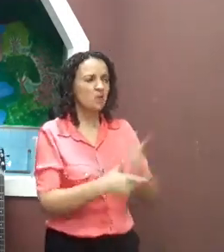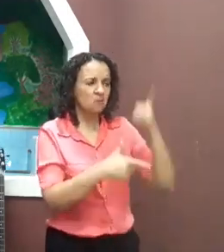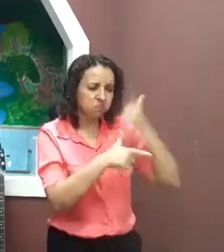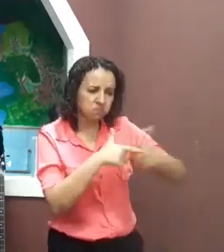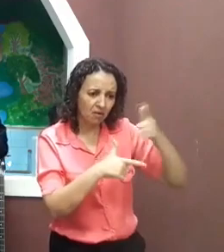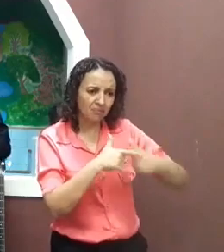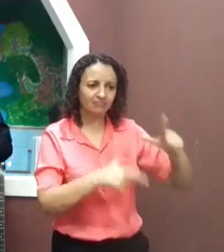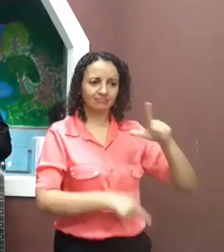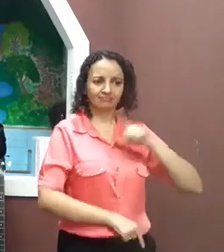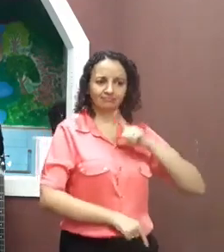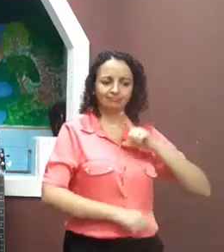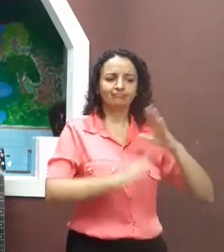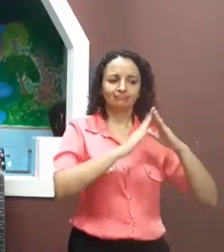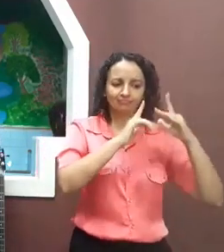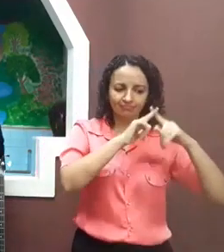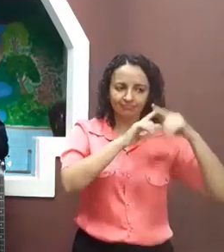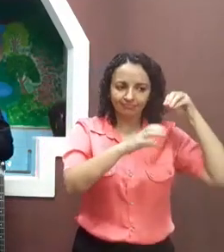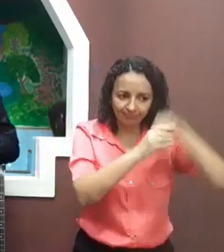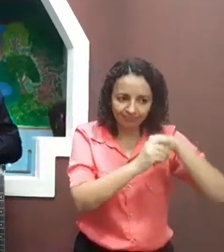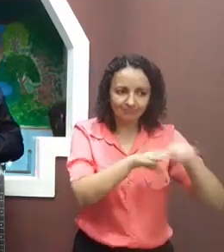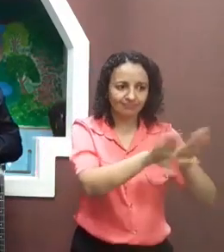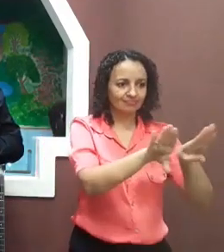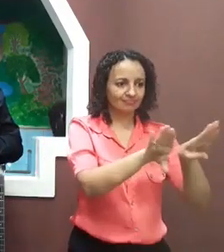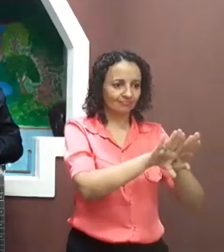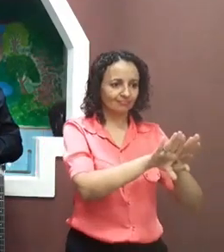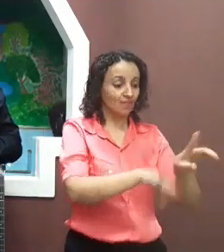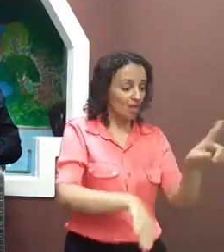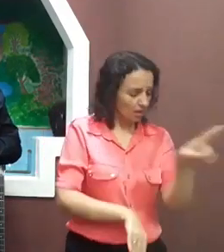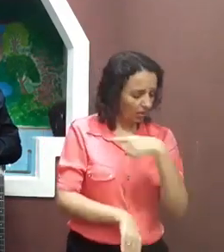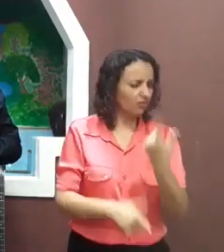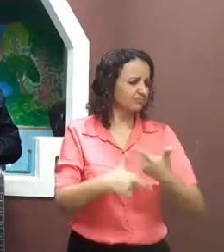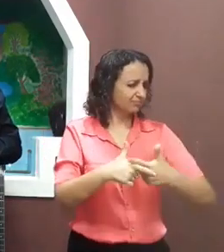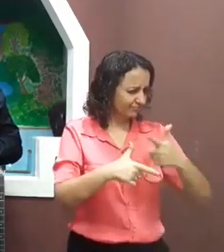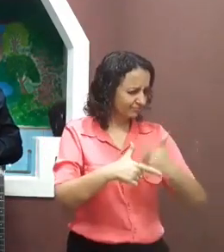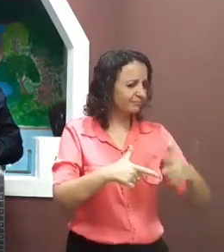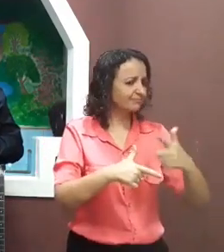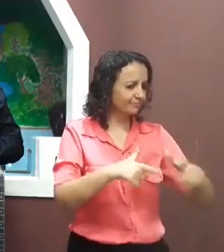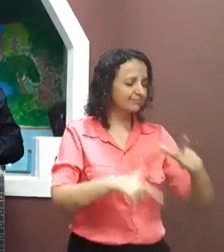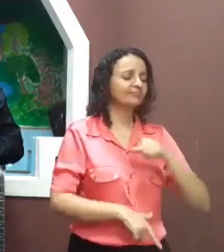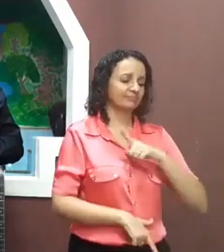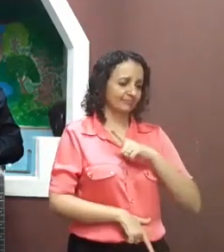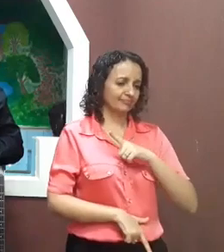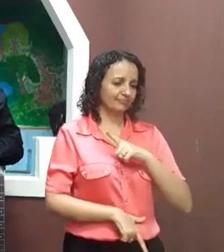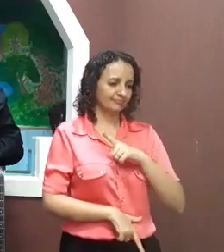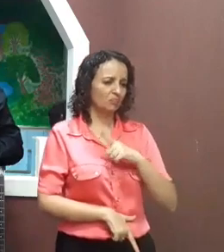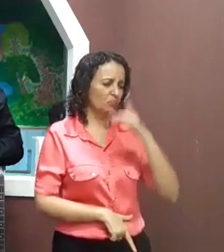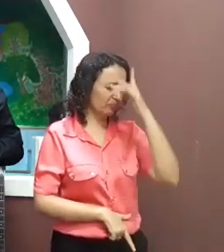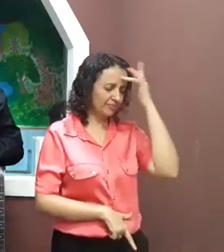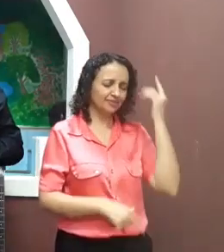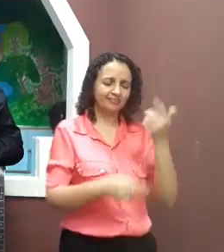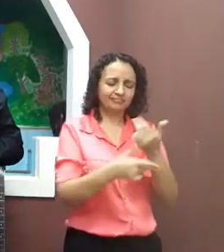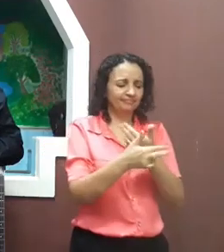um deles é você. Entendeu? É isso. As pessoas são problemáticas.